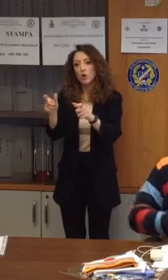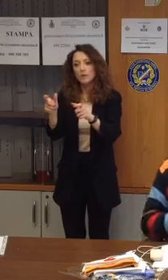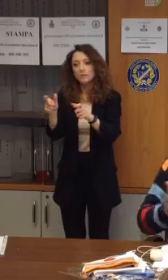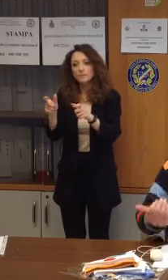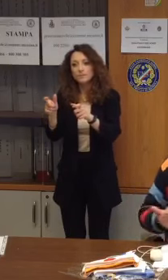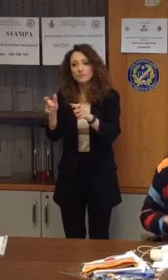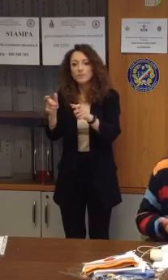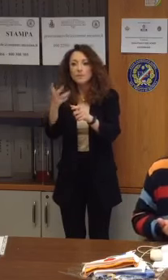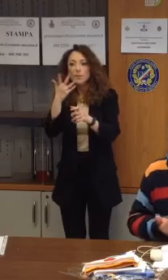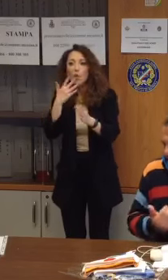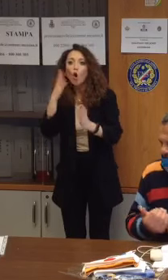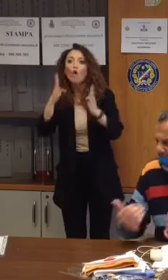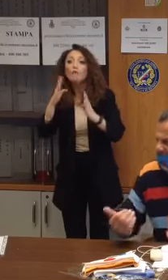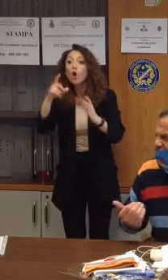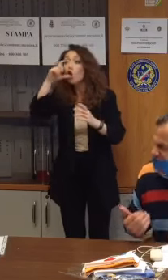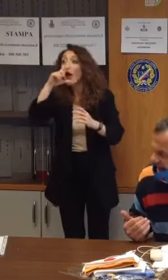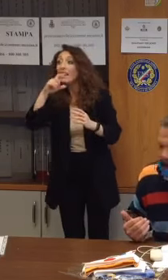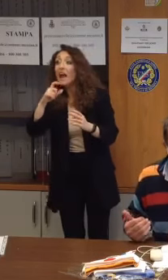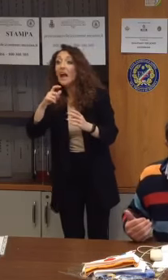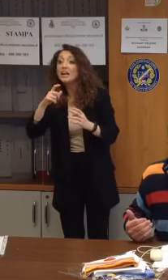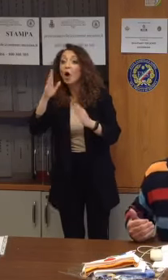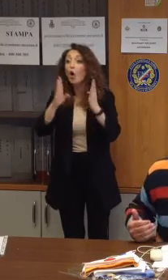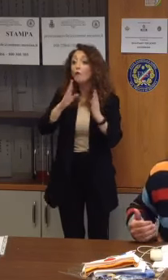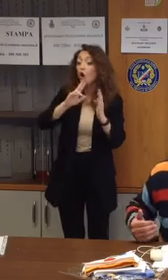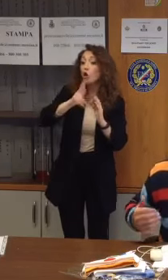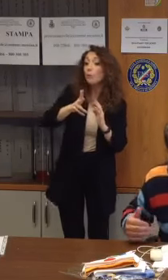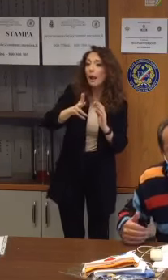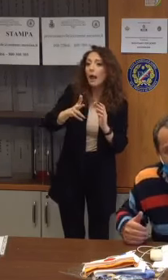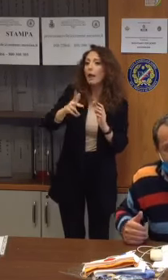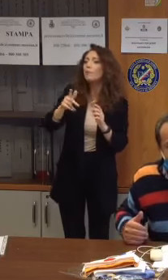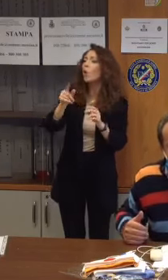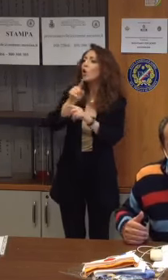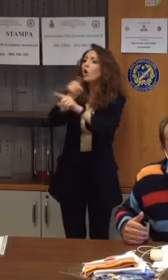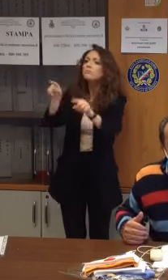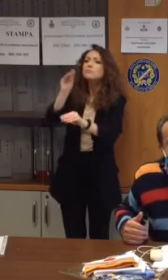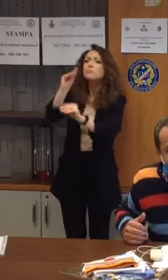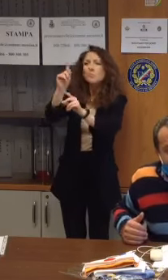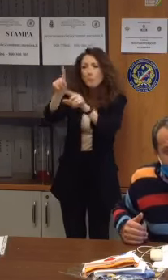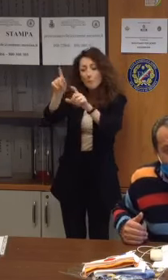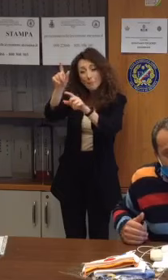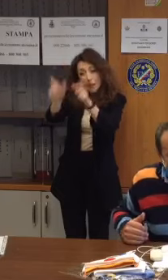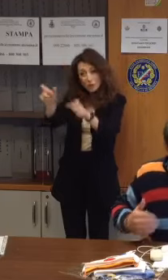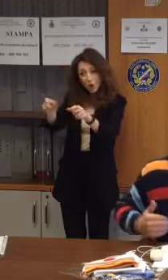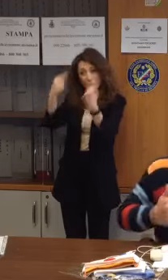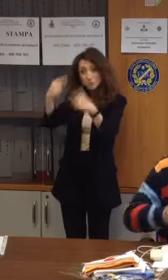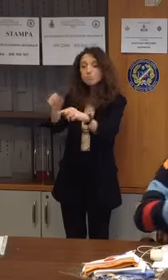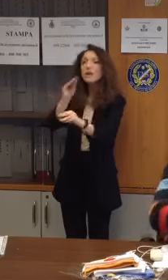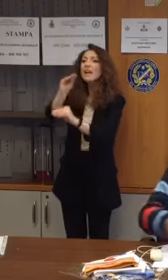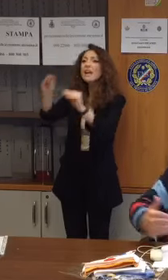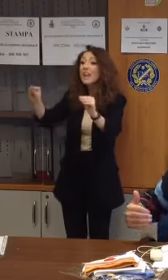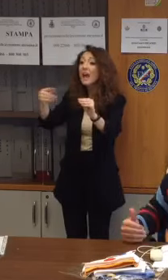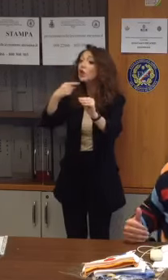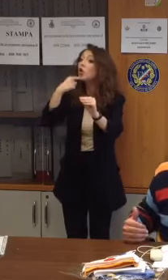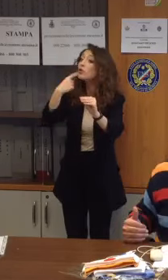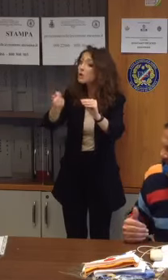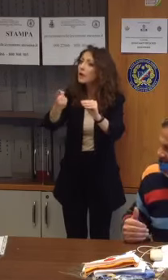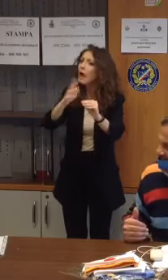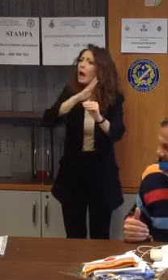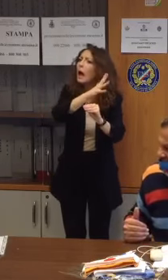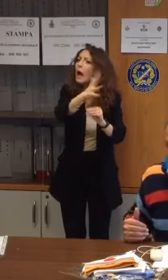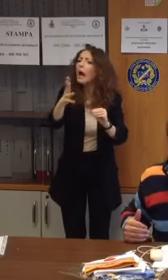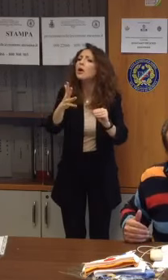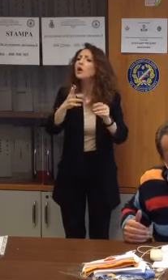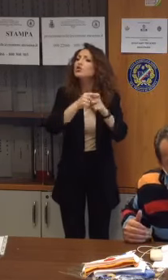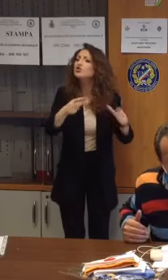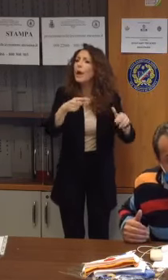con Catania e con Palermo, chiede a questi sciacalli di dire ufficialmente se le altre città metropolitane